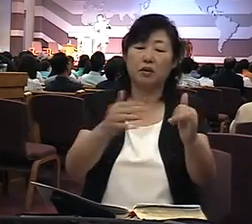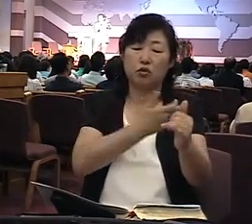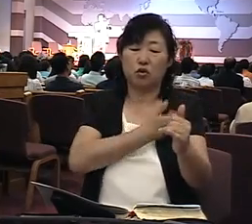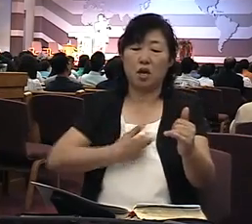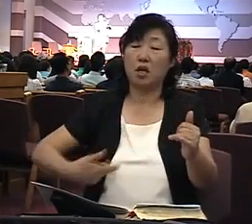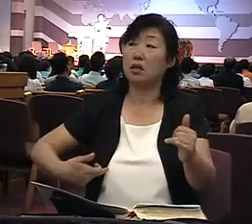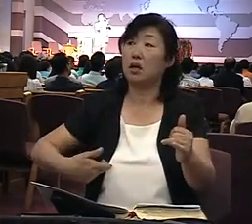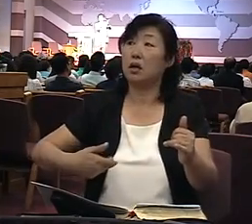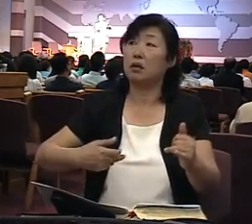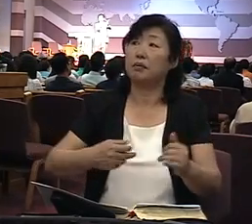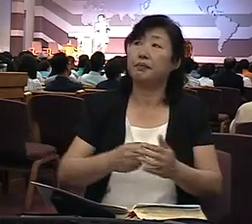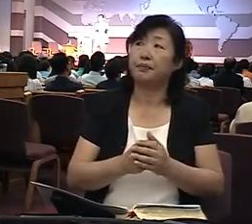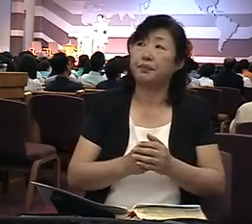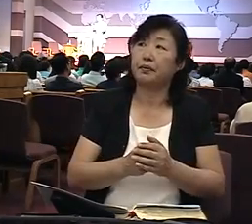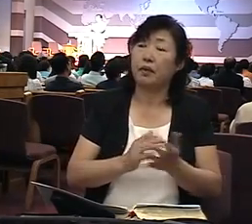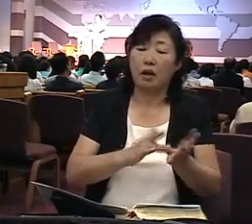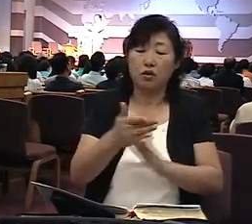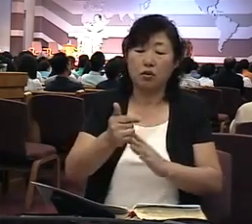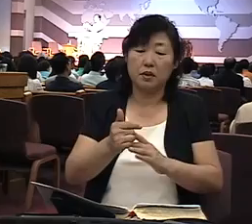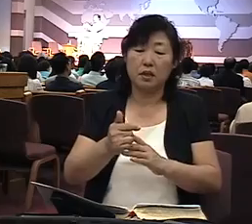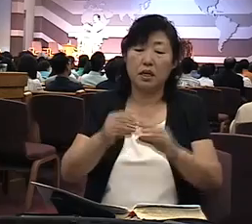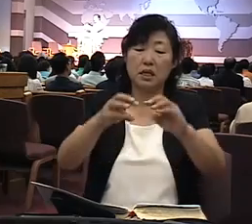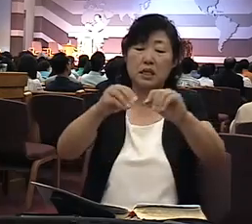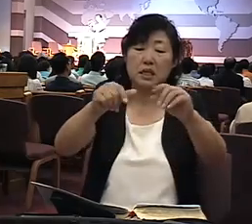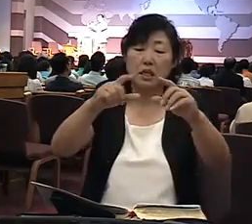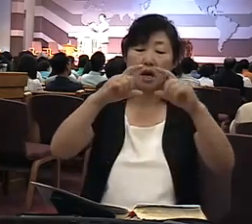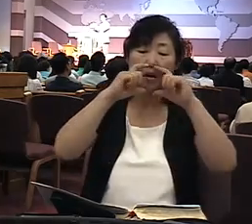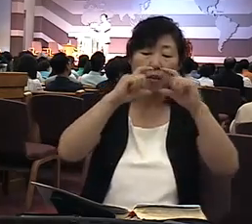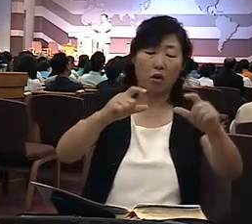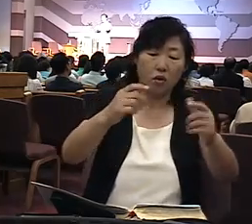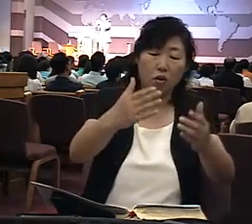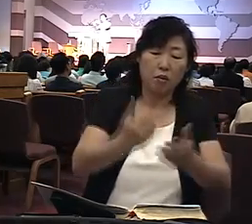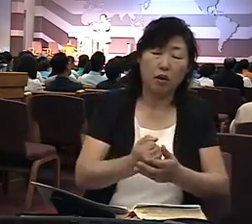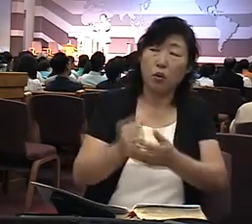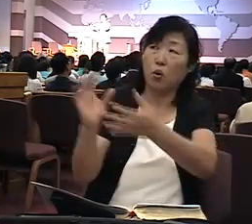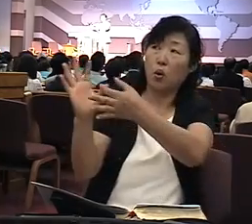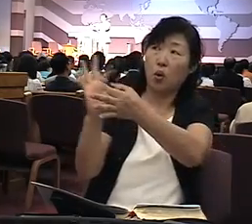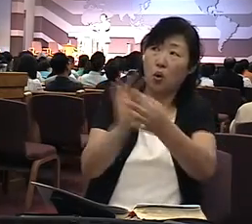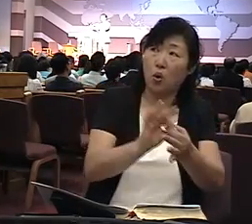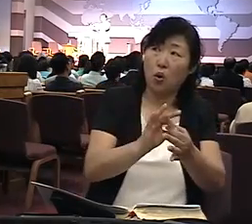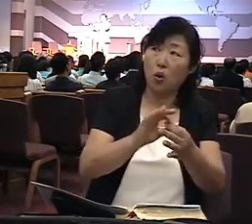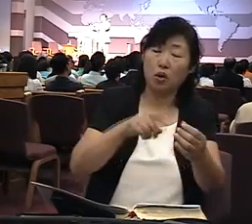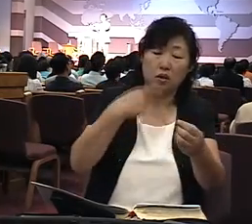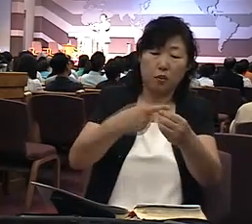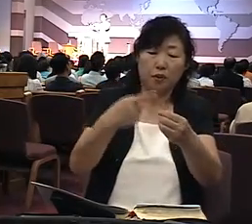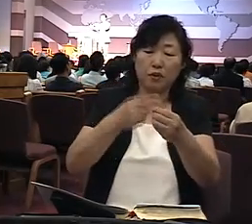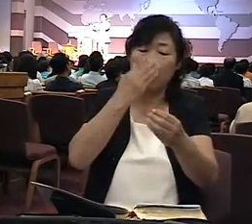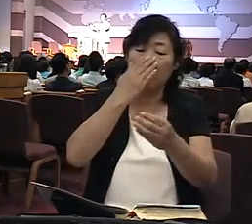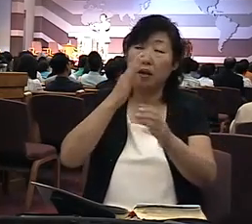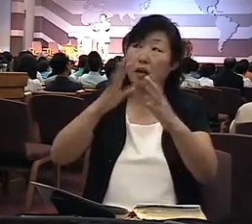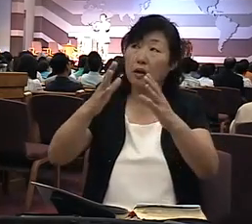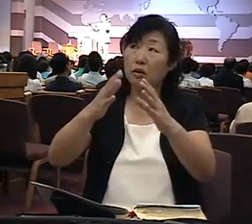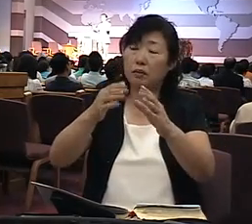예수님의 지상명령을 받고 곧바로 이어지는 첫 번째 교회 예루살렘 교회에서 보여진